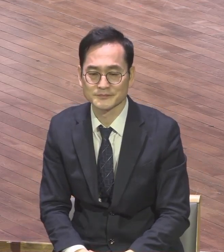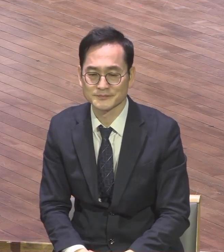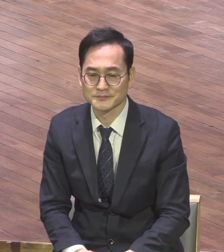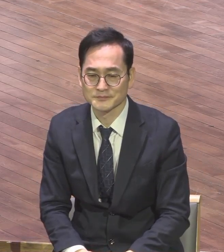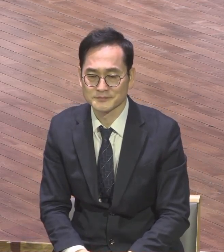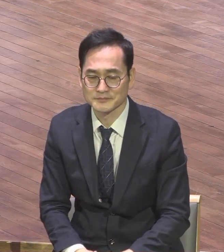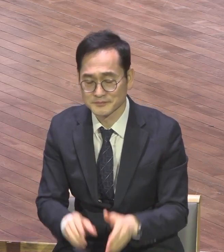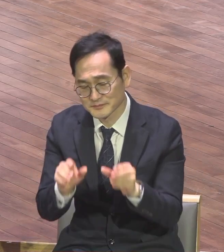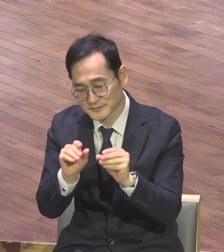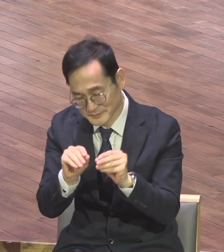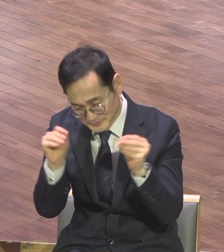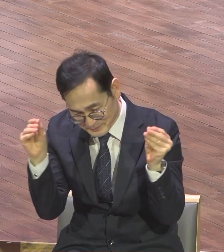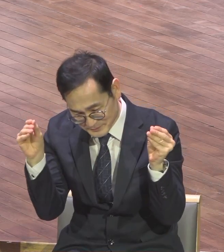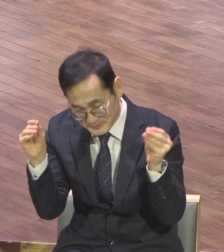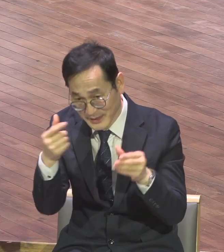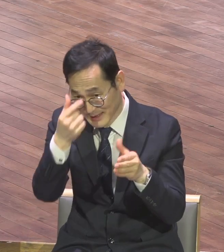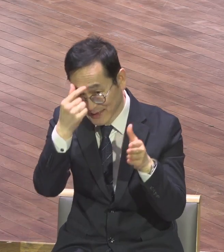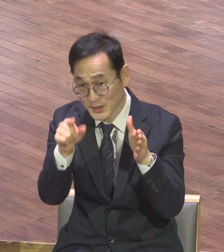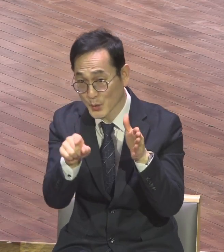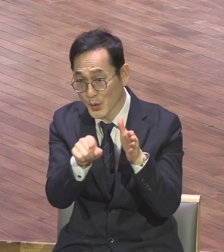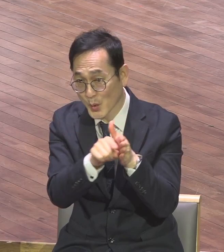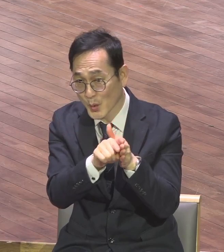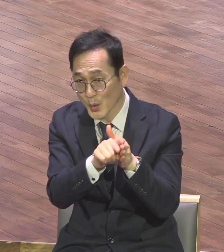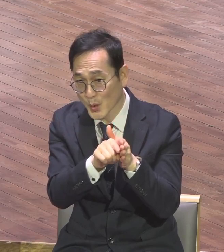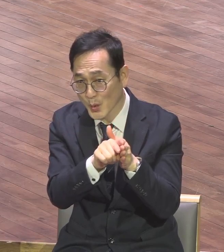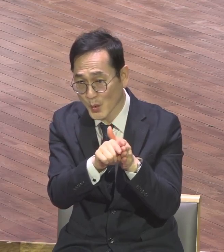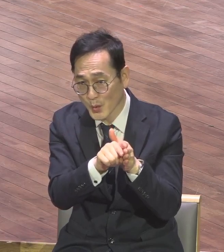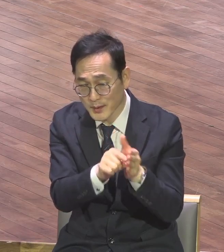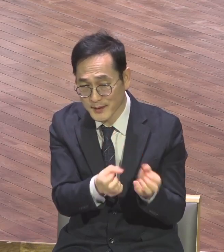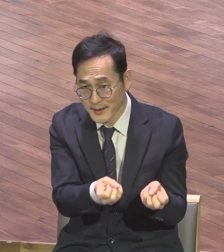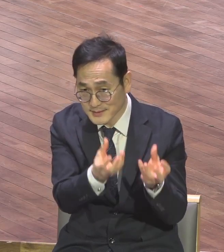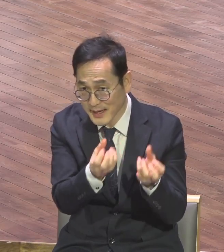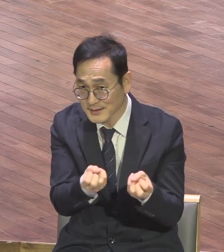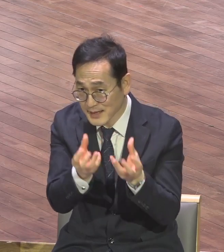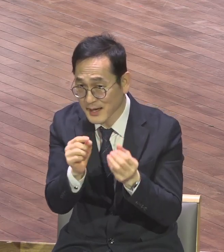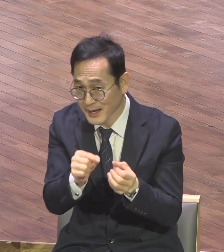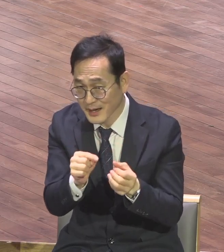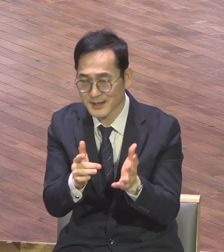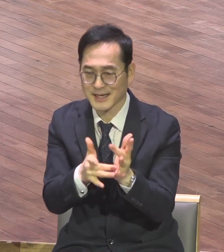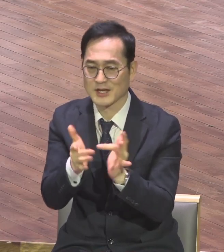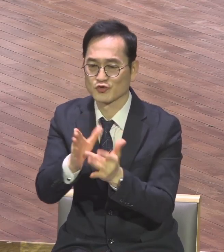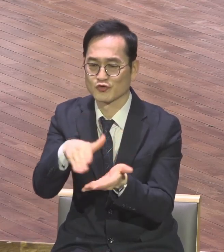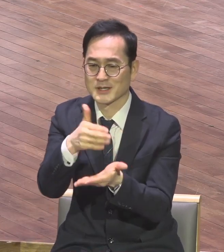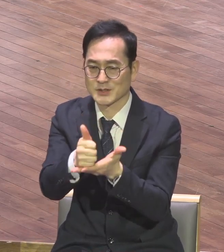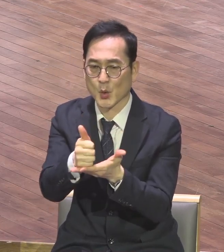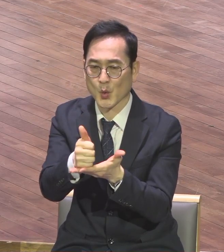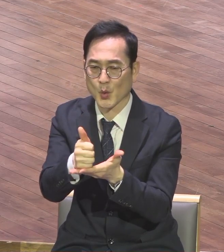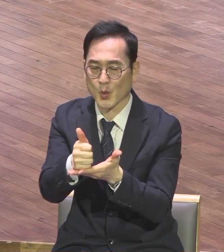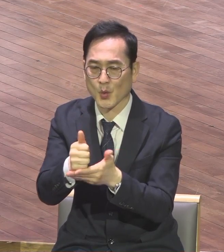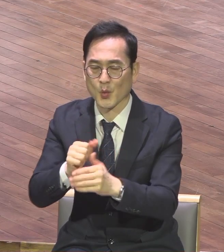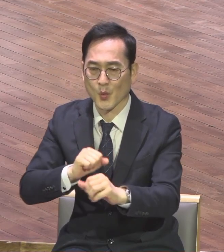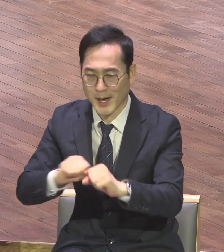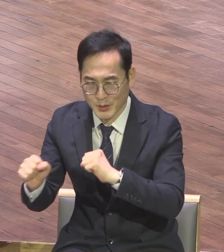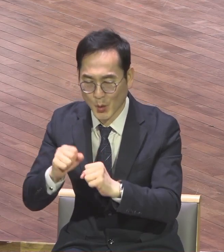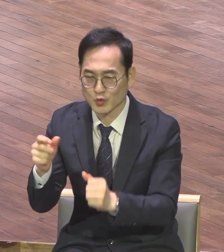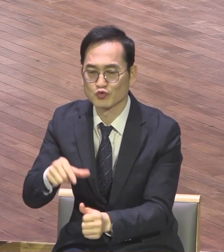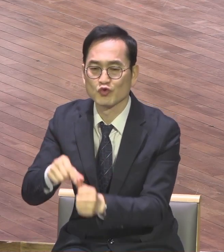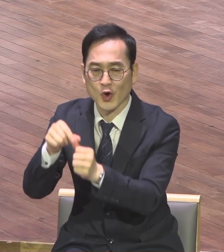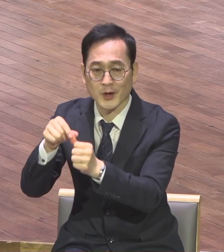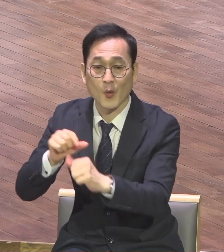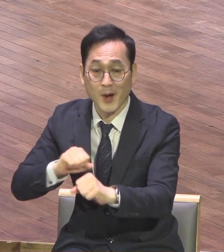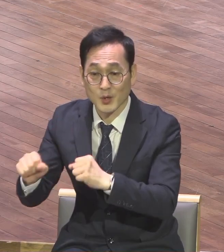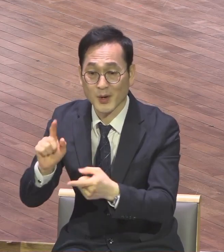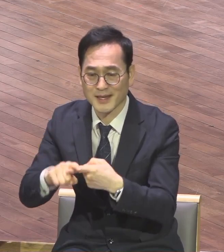자세히 보면은 기독교의 모든 절기는 다 예수 그리스도의 사역, 구원